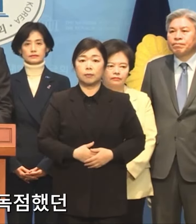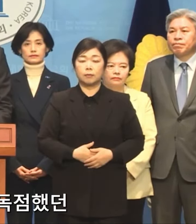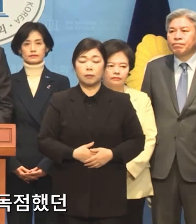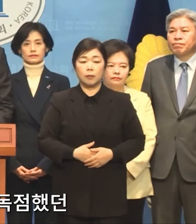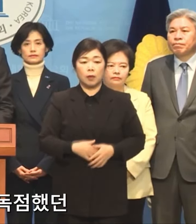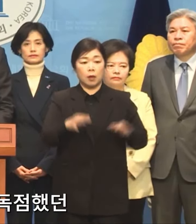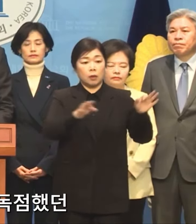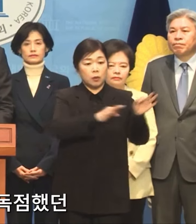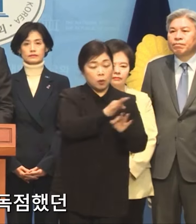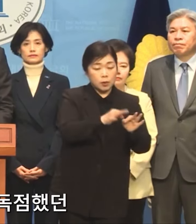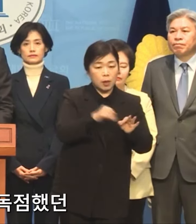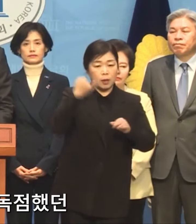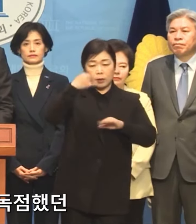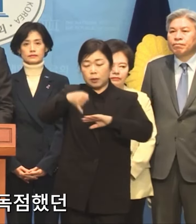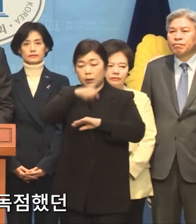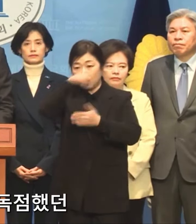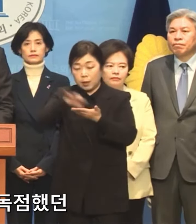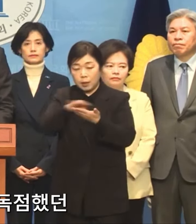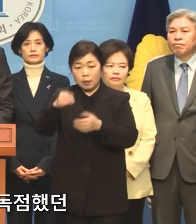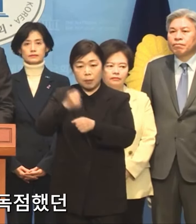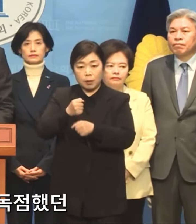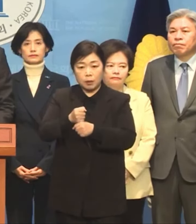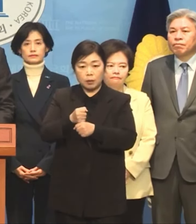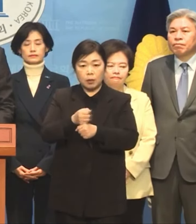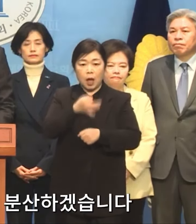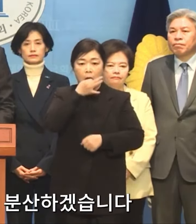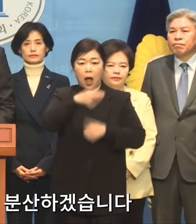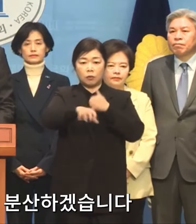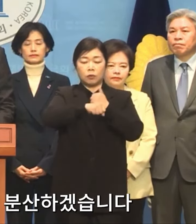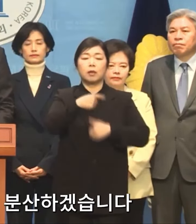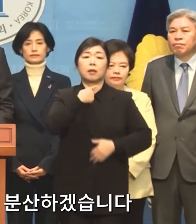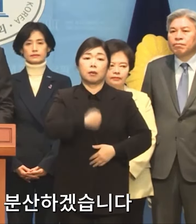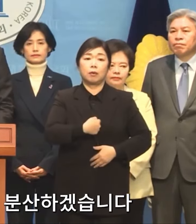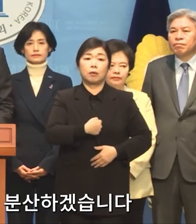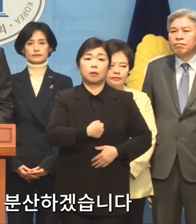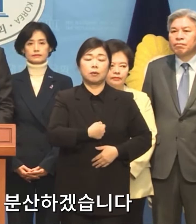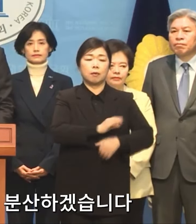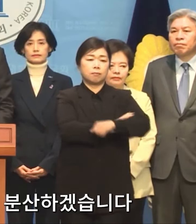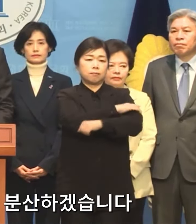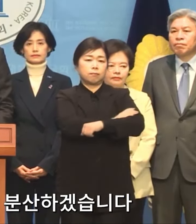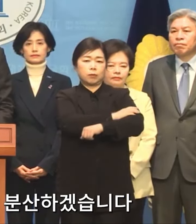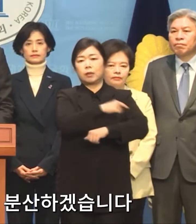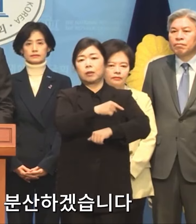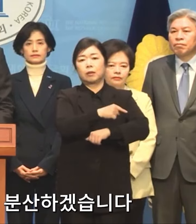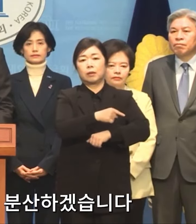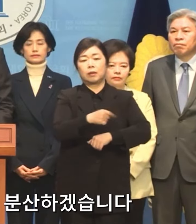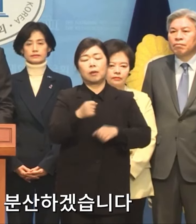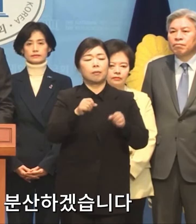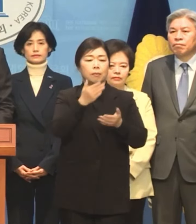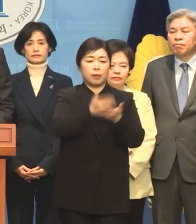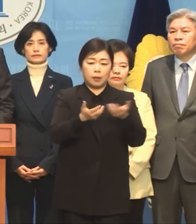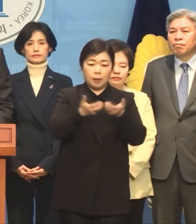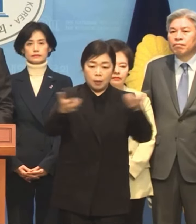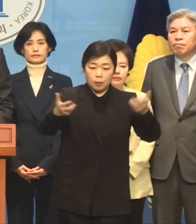경제정책과 예산 편성 집행을 독점했던 기재부의 막강한 경제 권력을